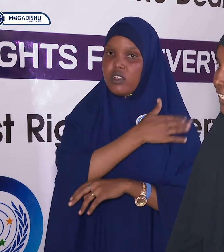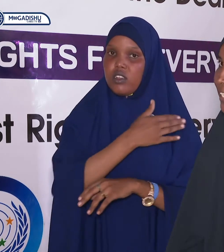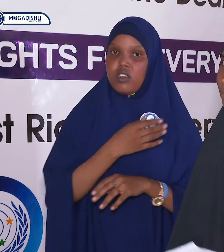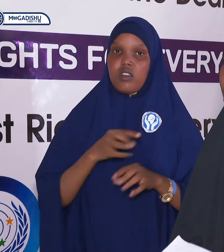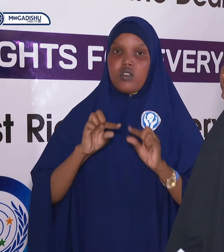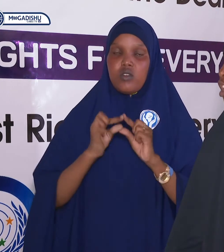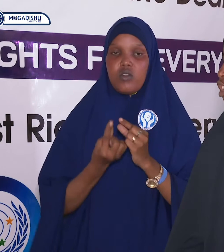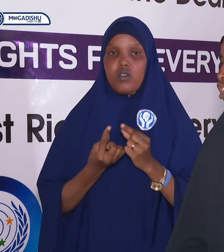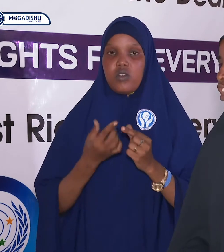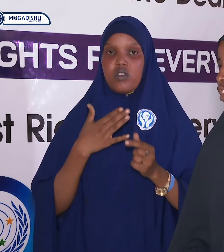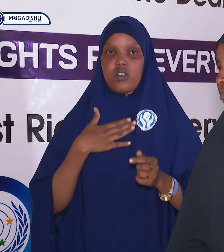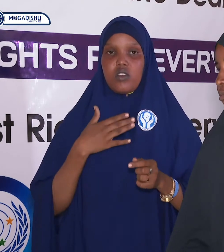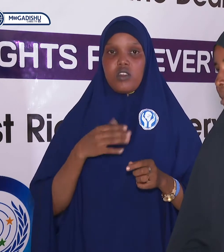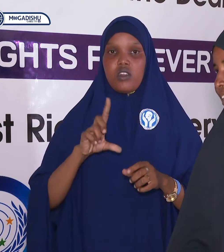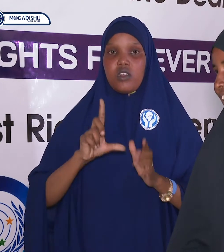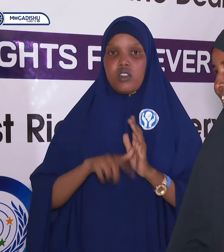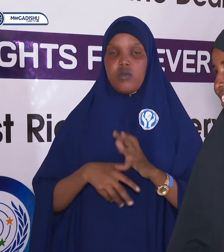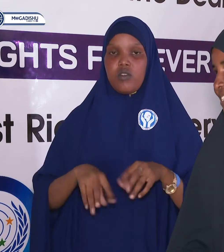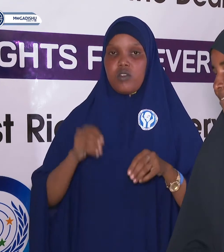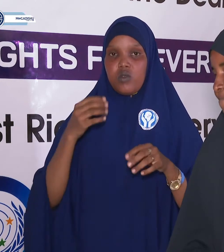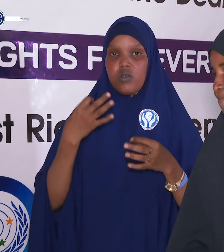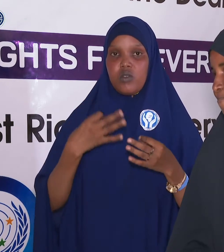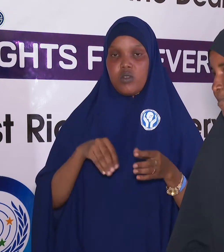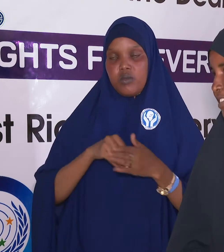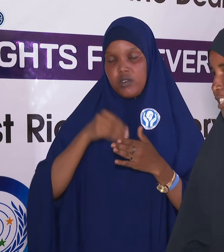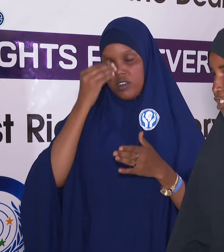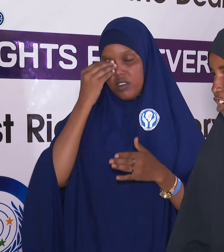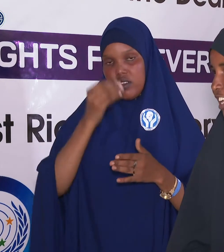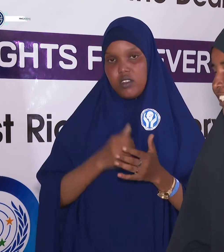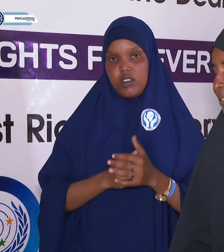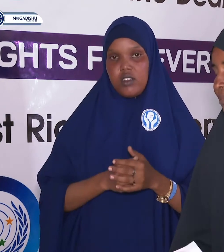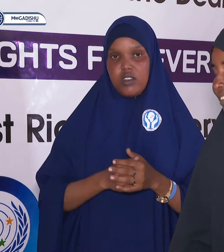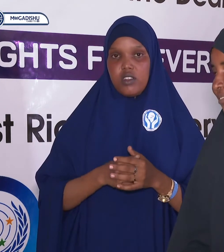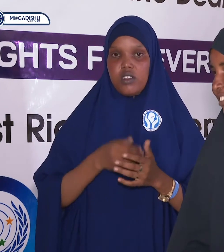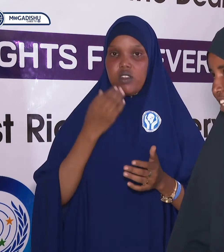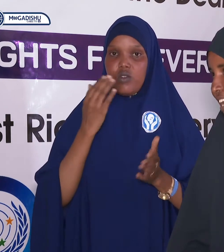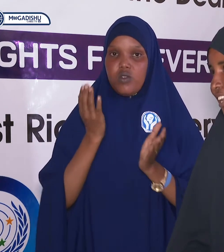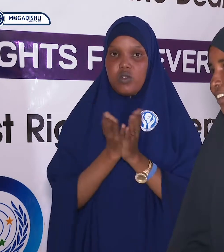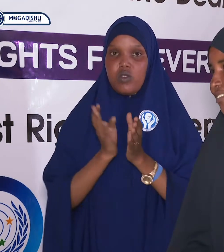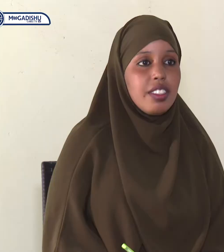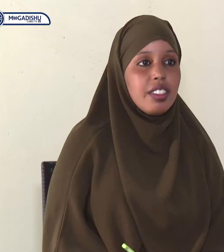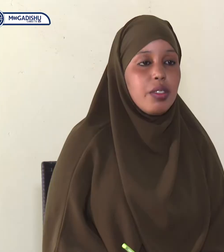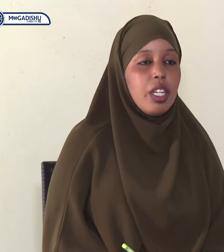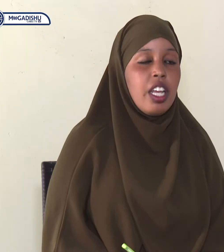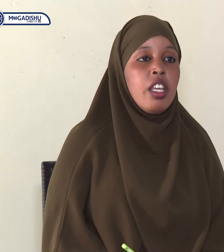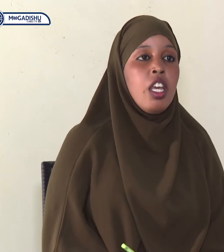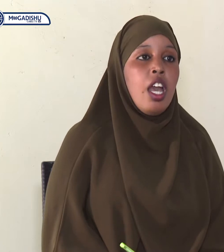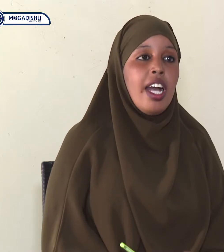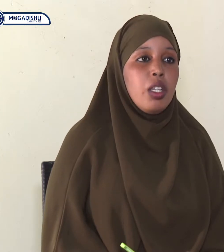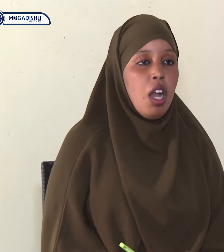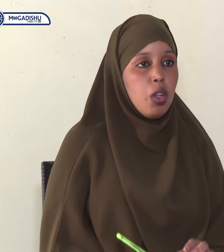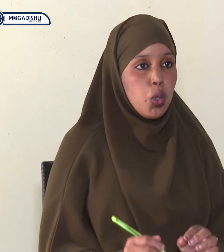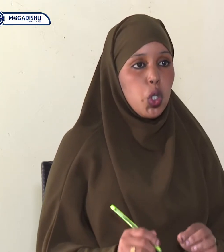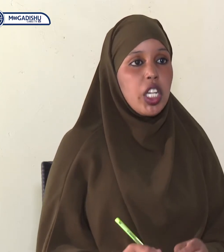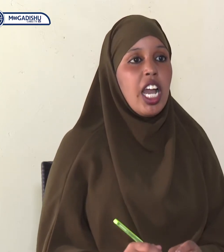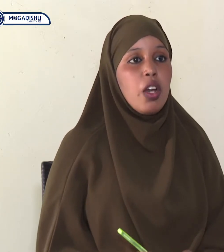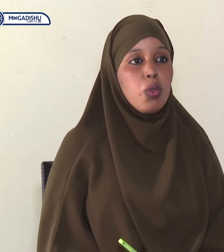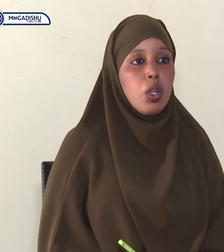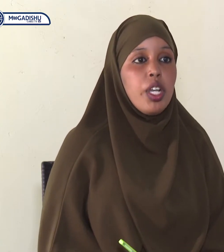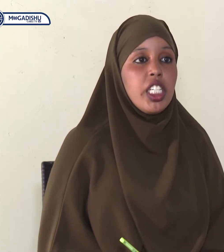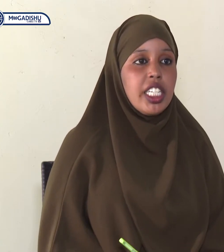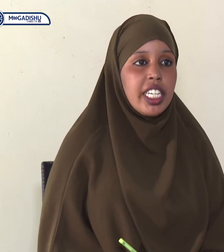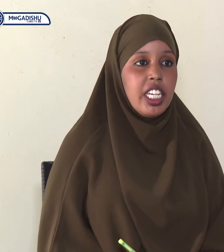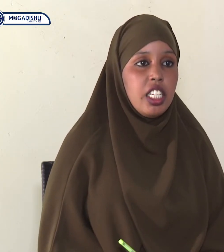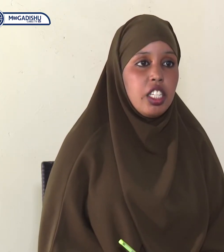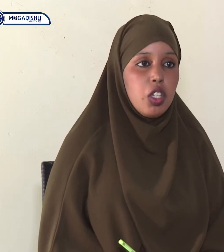ururkeena, kadibna loo helo waxbarashadaas si scholarship ah insha allah. Waa tahay, hadda waxaanu joognaa